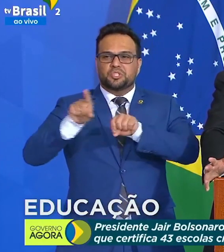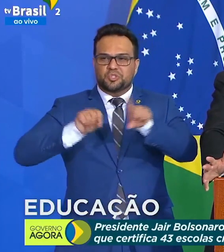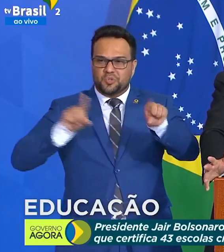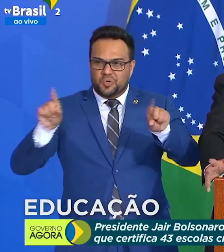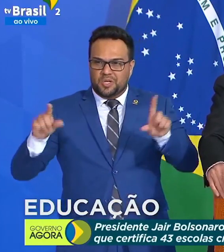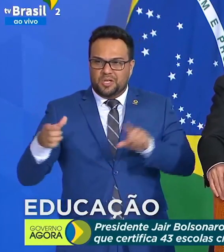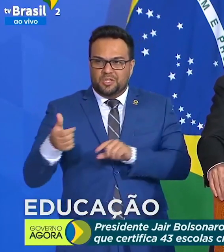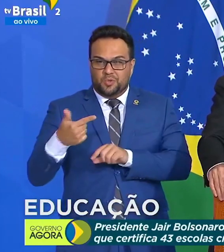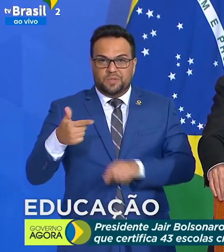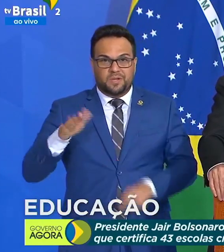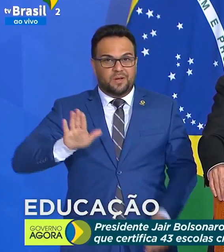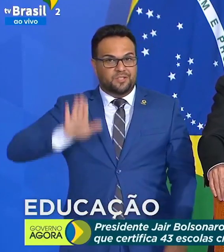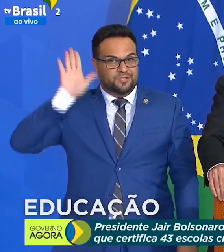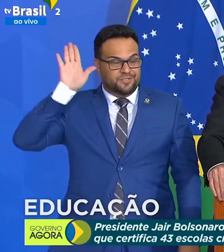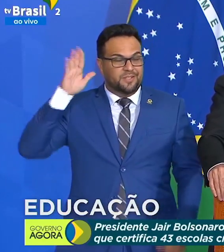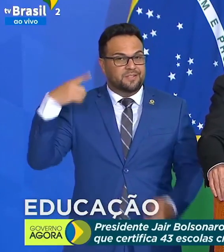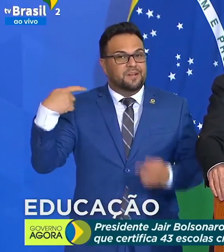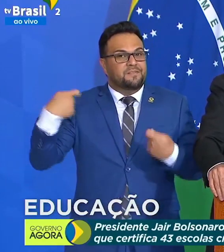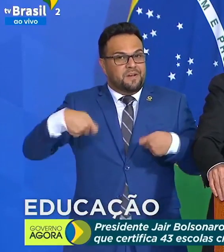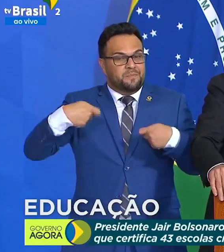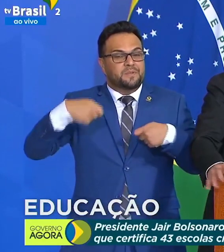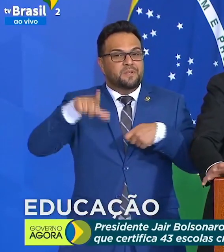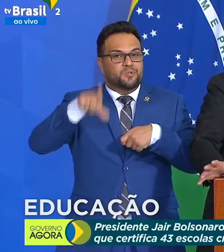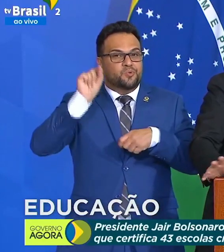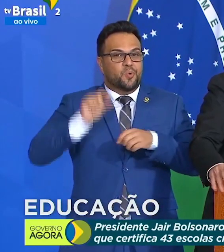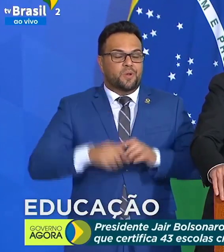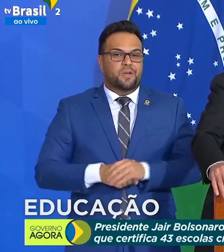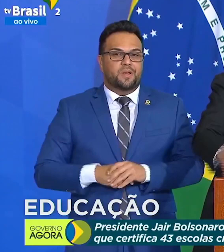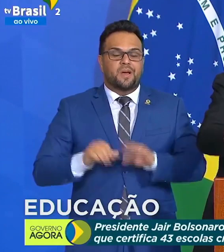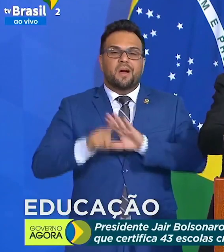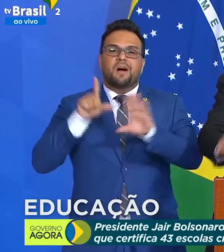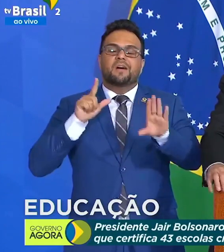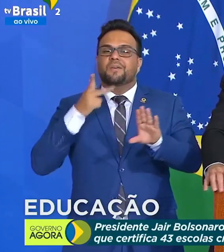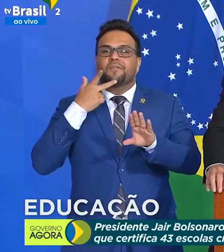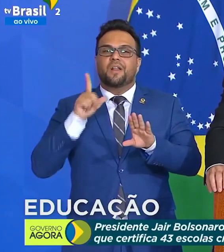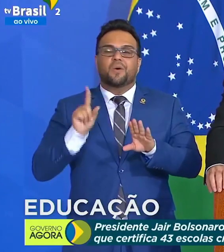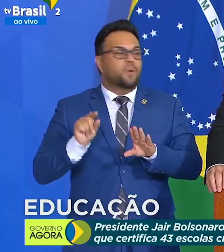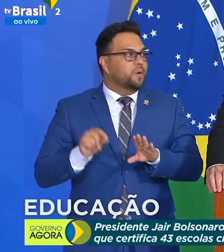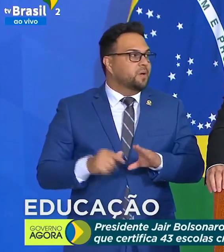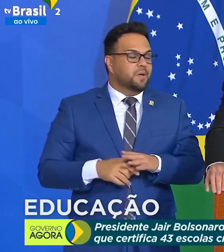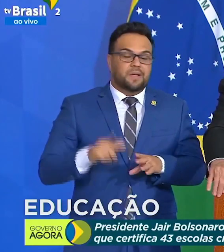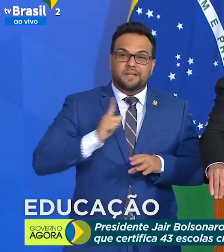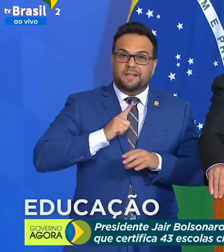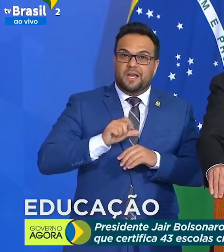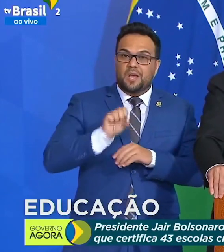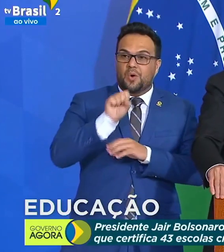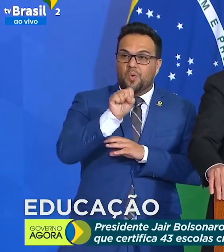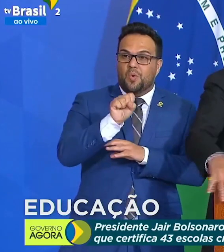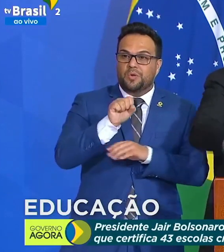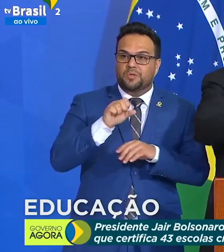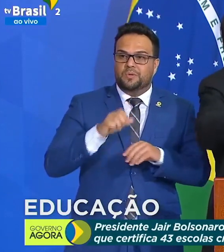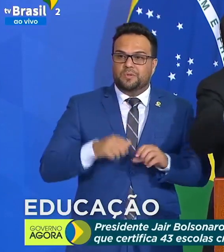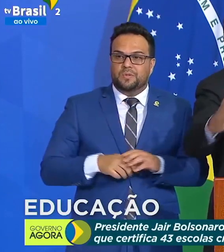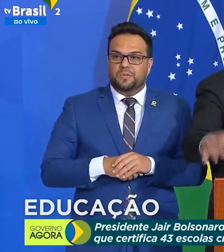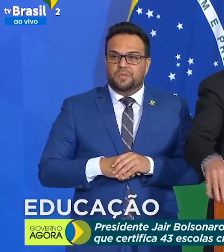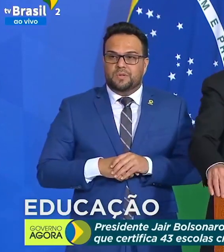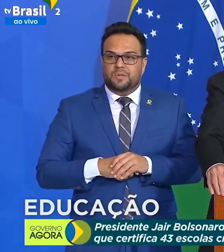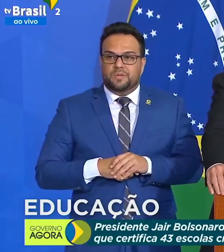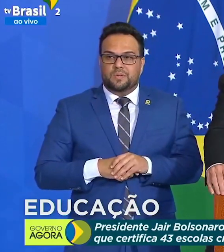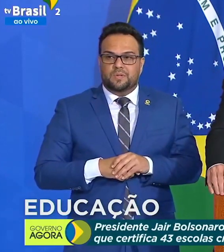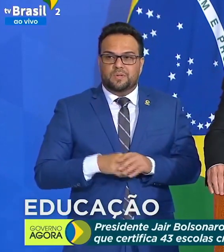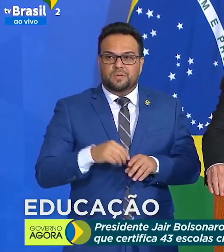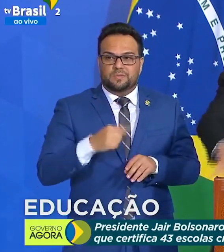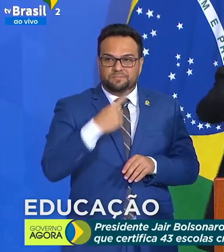só tem que escolher. Outro dia eu falei, né, que é um self-service onde tem uns 8 produtos estragados. Levei uma